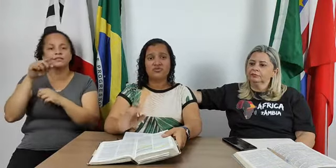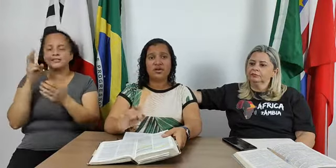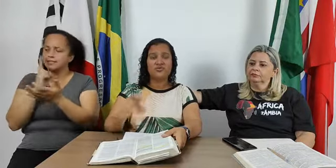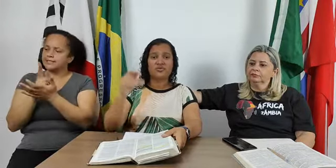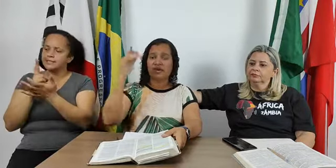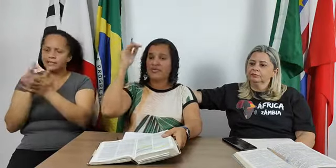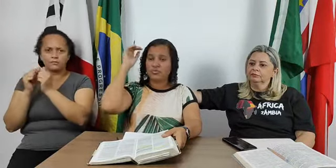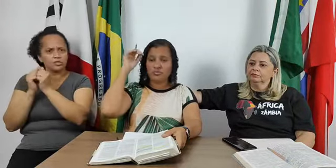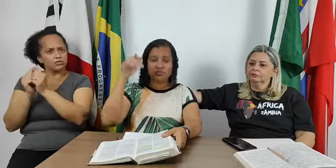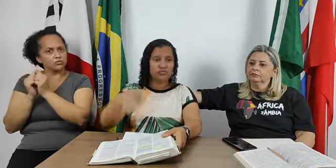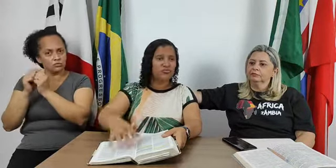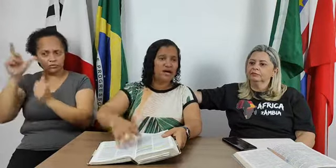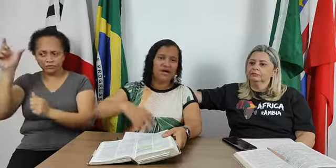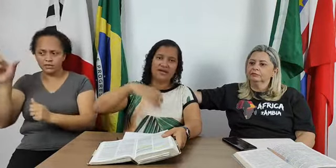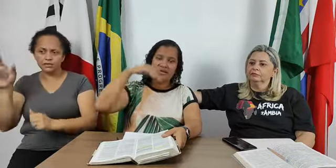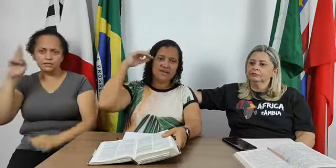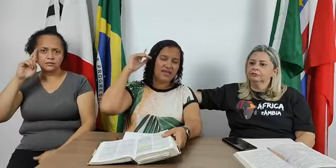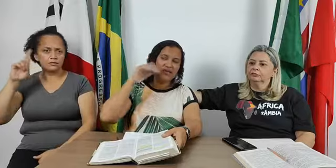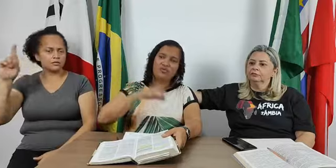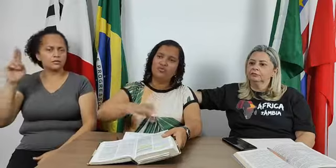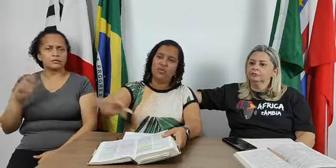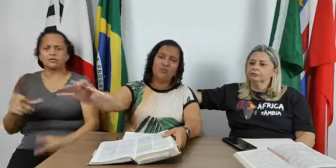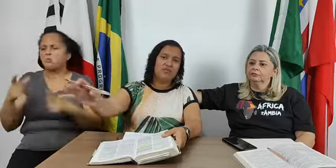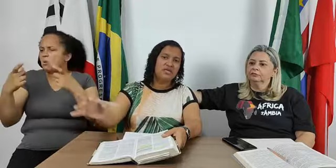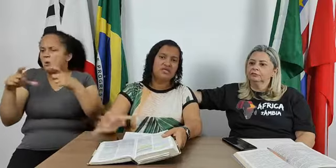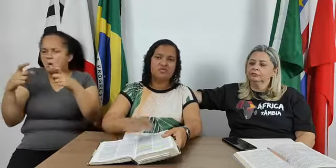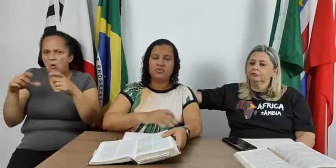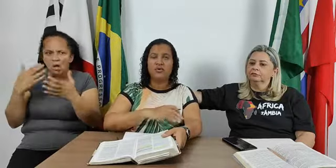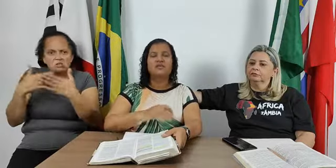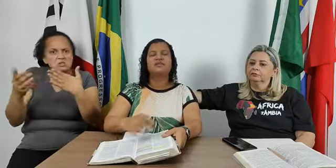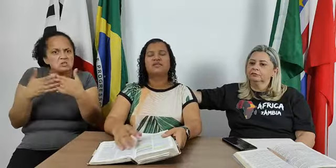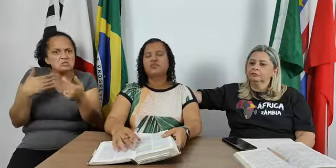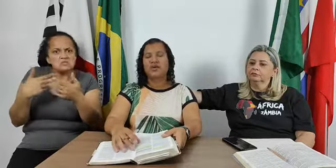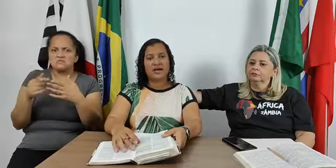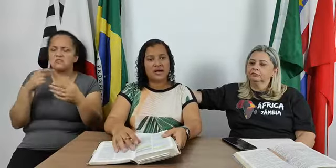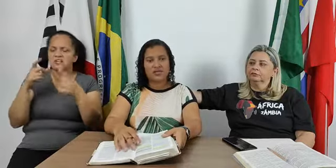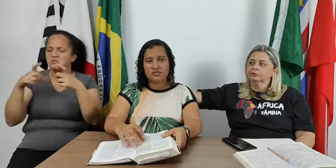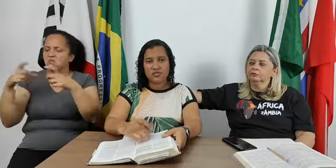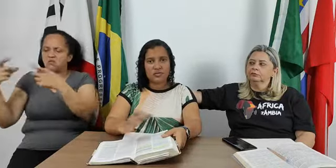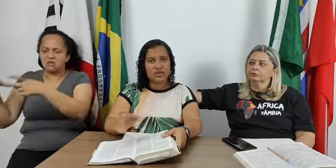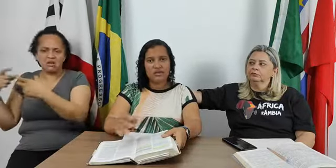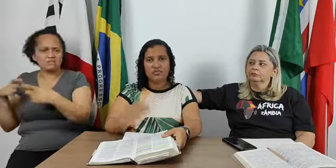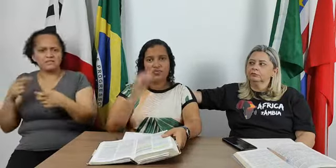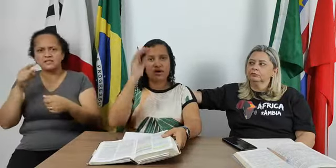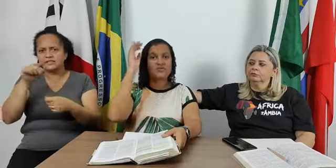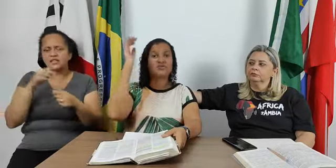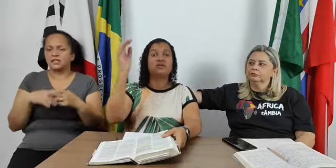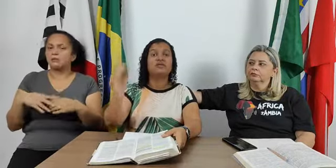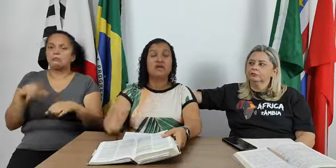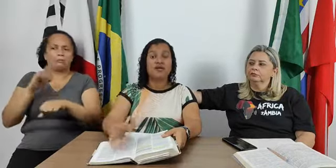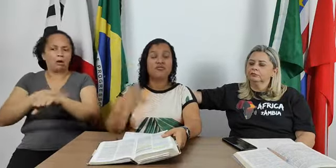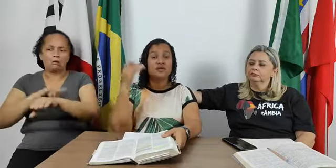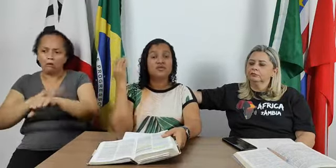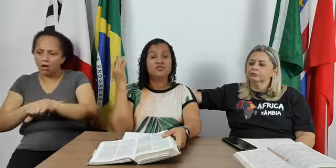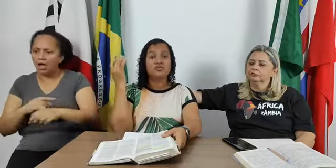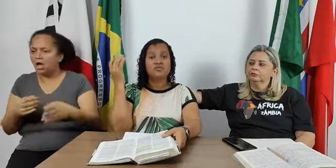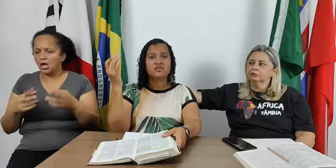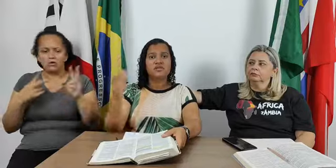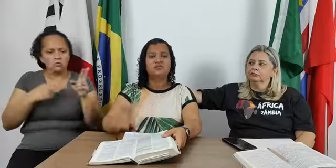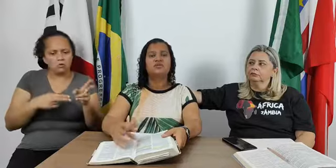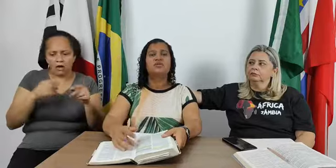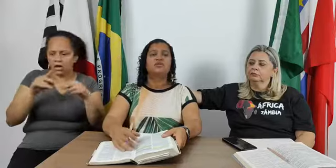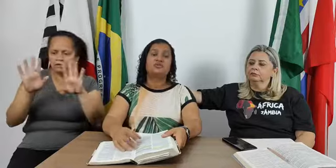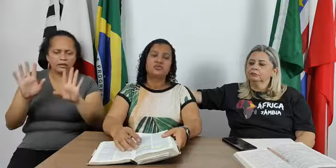nós estivermos, quer no profundo mar, quer no abismo, dentro da sua casa, no seu banheiro, no seu quarto, no seu quintal, falando com o